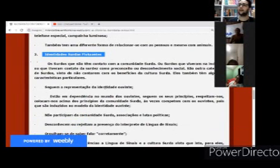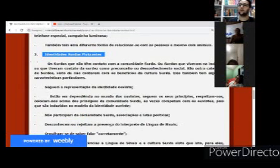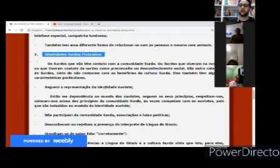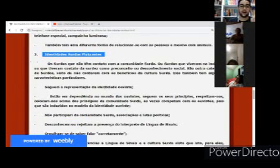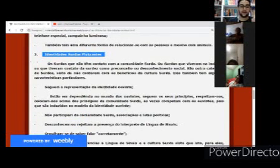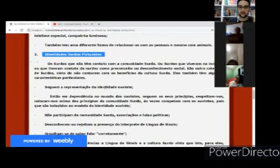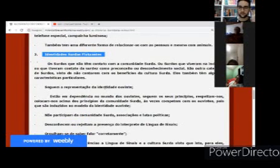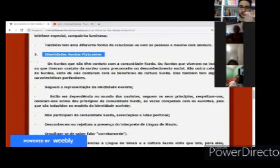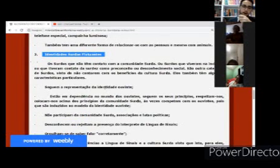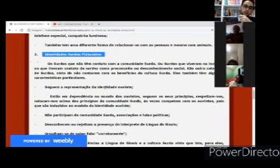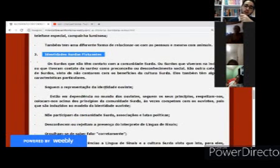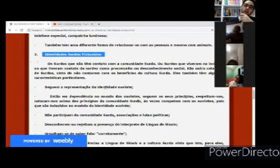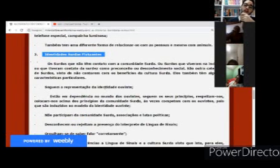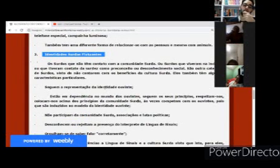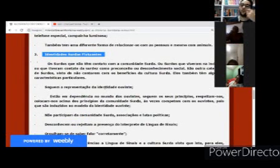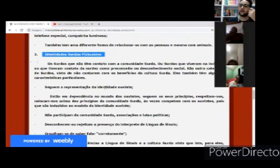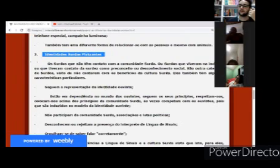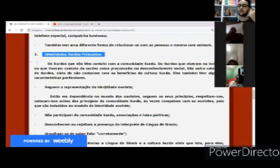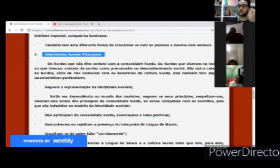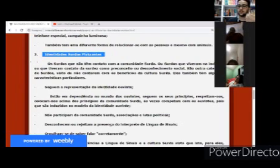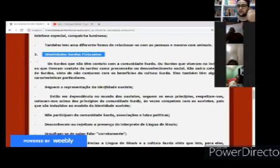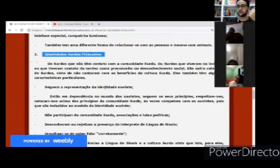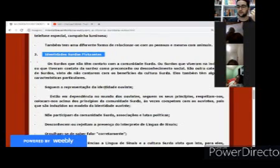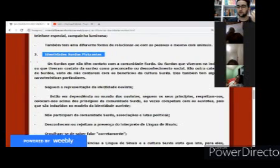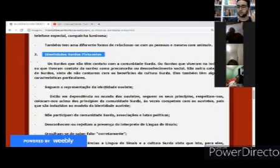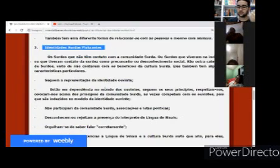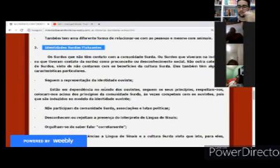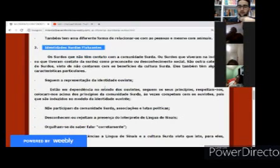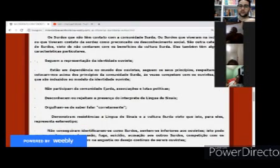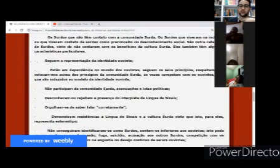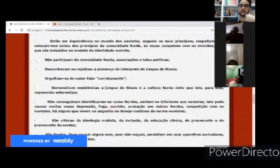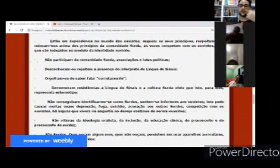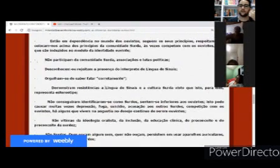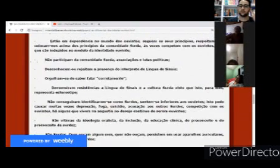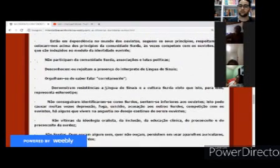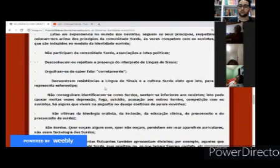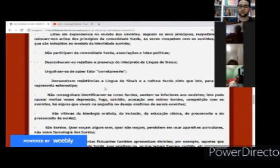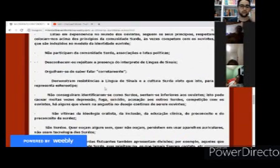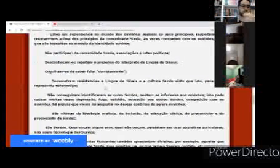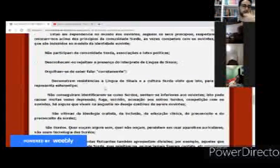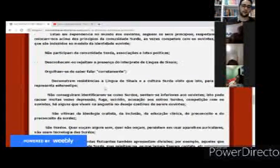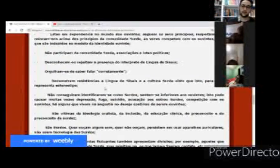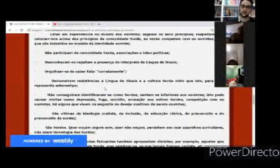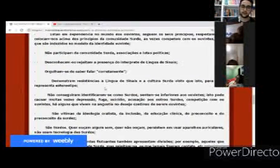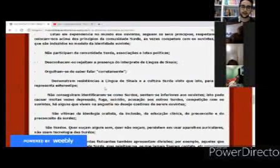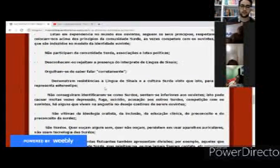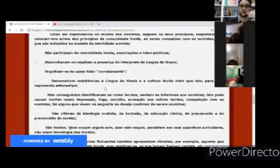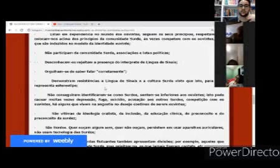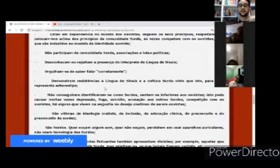não quer fazer parte, ele não participa de associações e lutas políticas a favor dos surdos, ele não aceita intérpretes